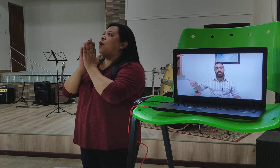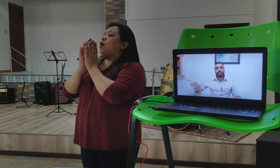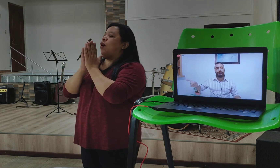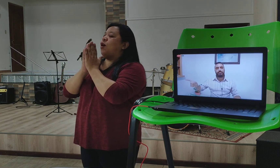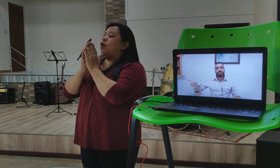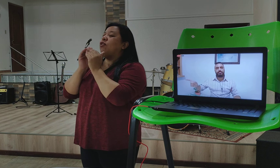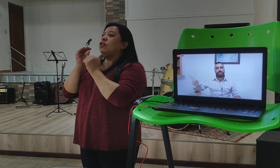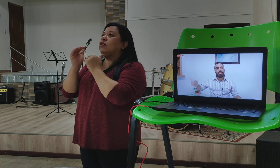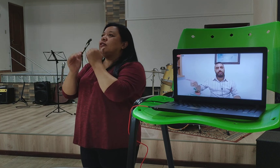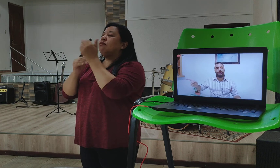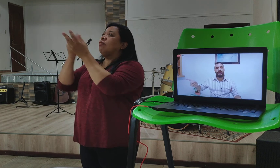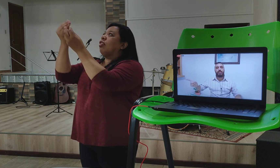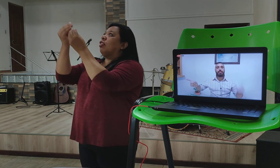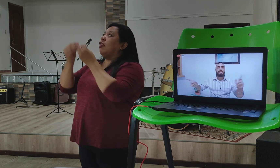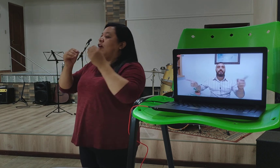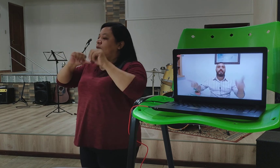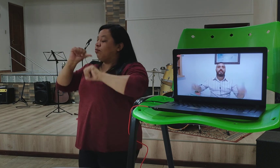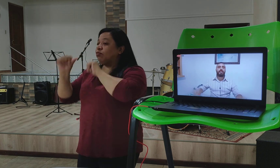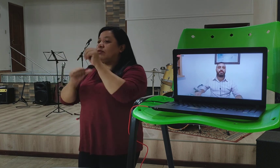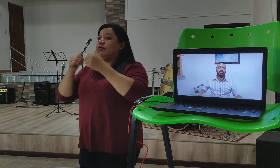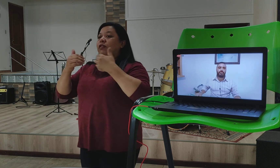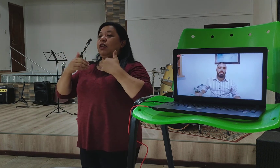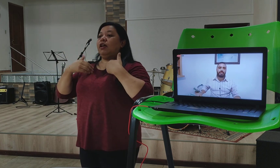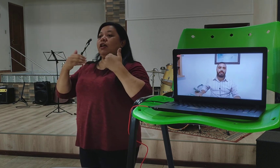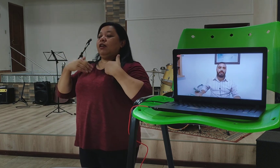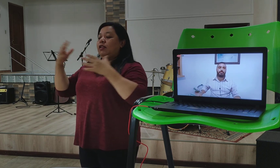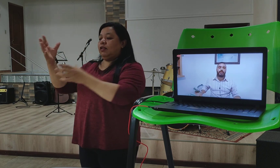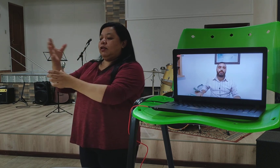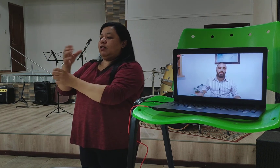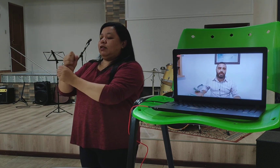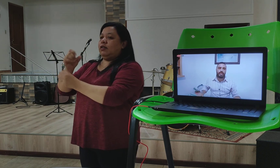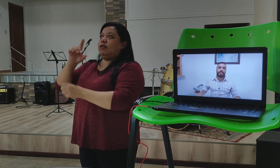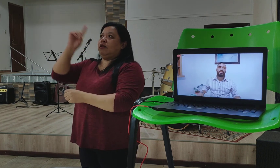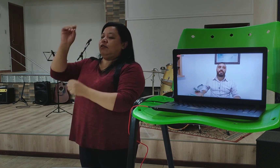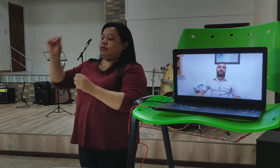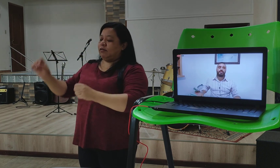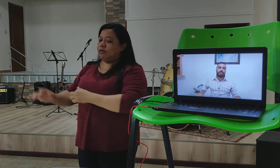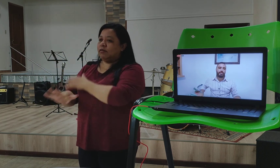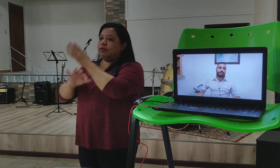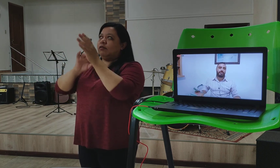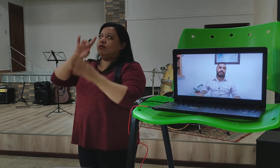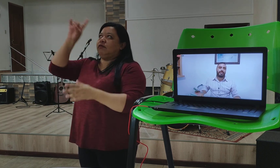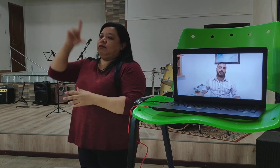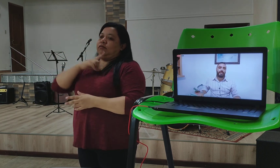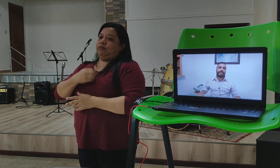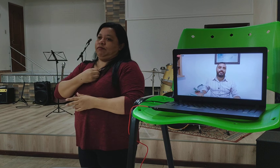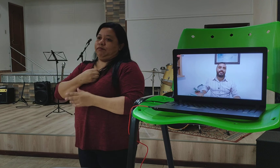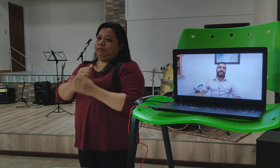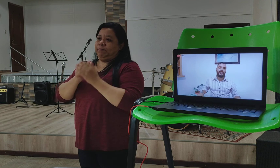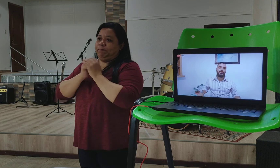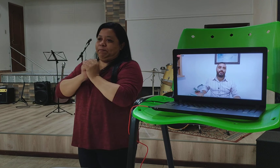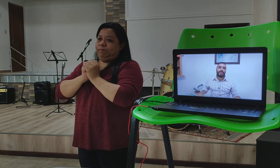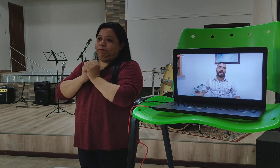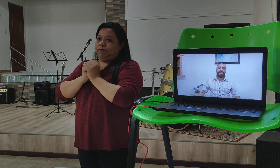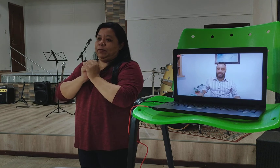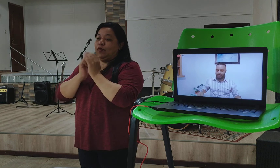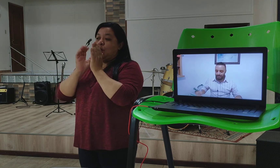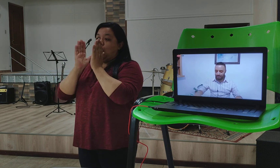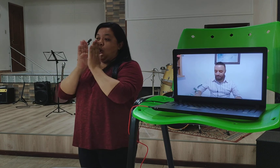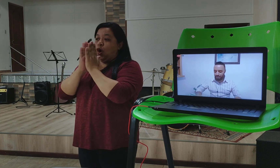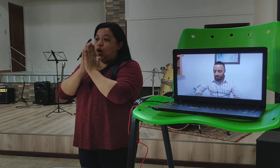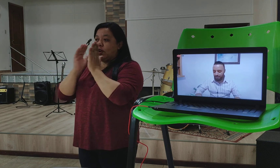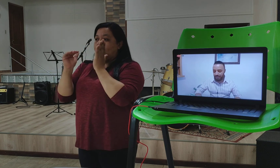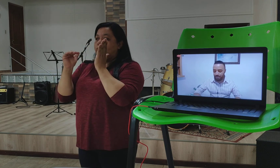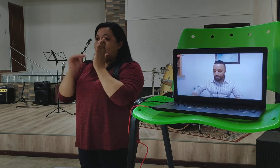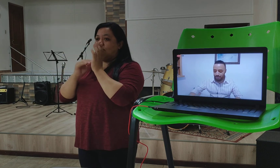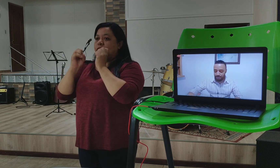um jeito triste, mas terminar cheio de confiança, para a glória de Deus. Amém? Eu vou orar agradecendo a